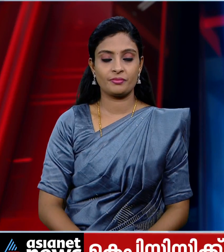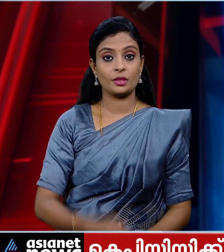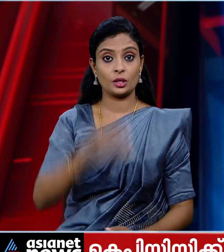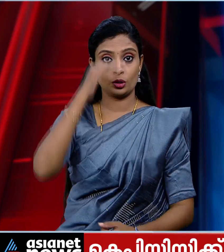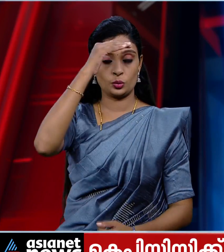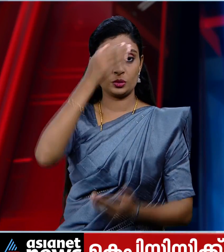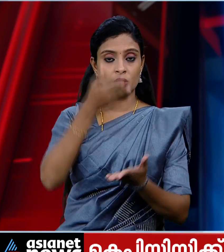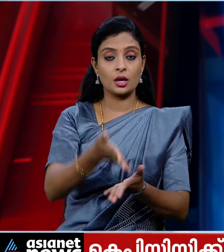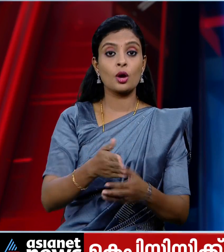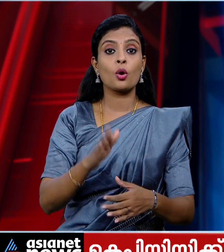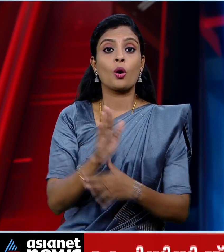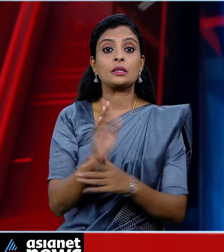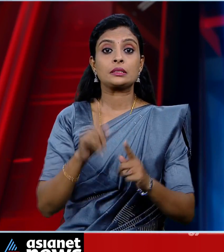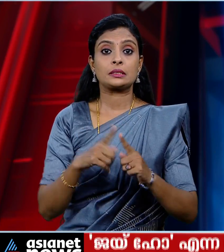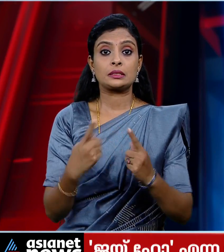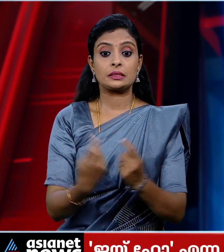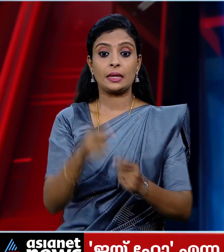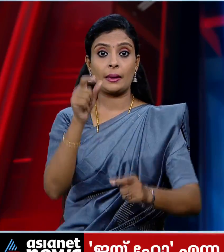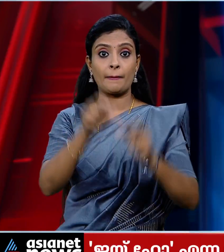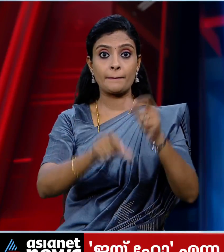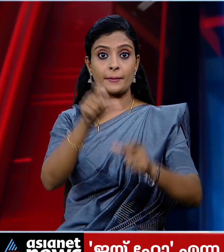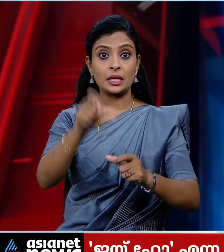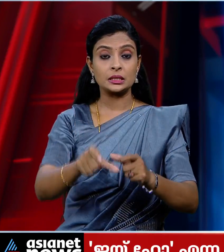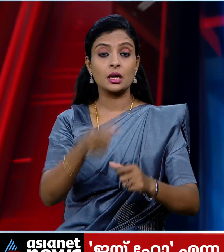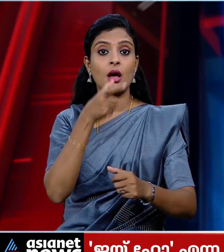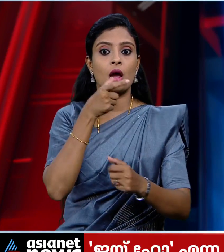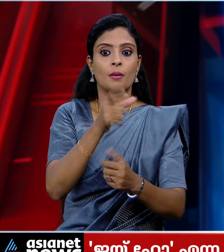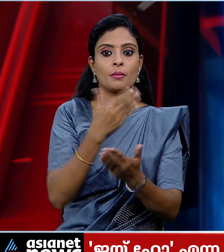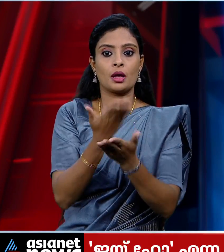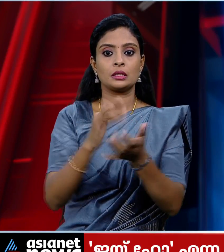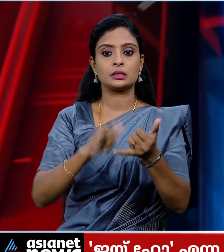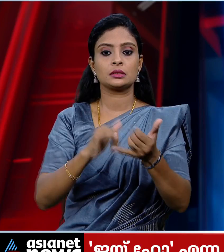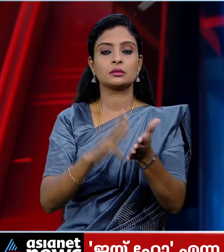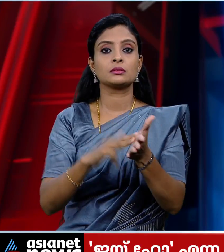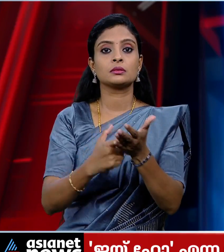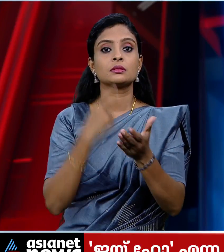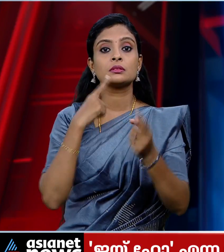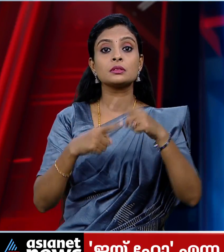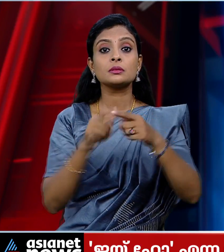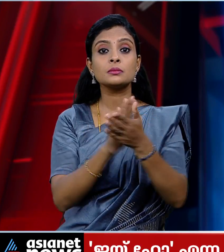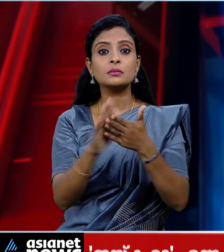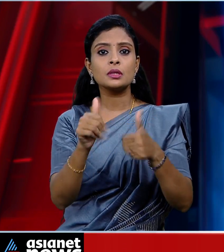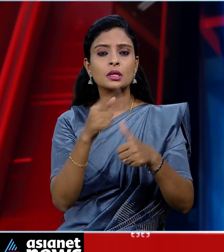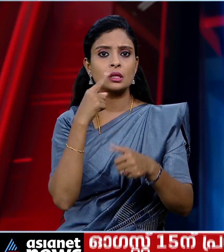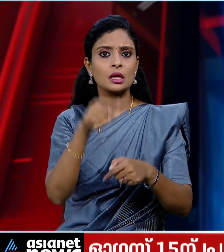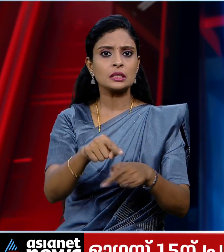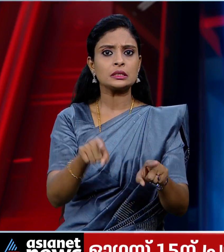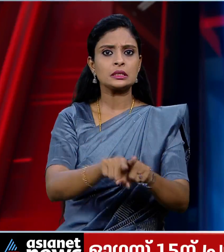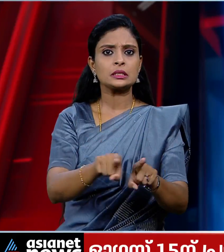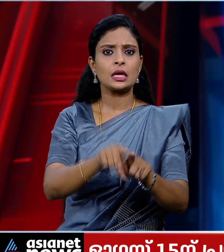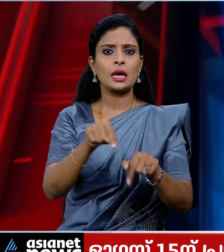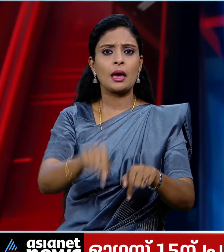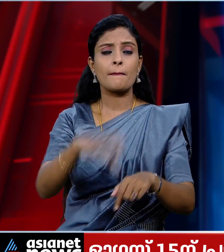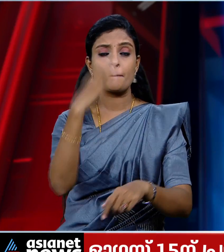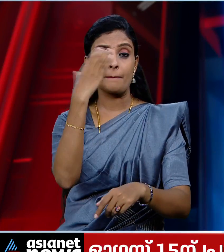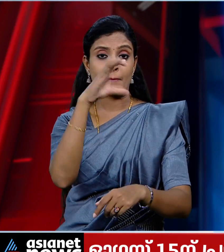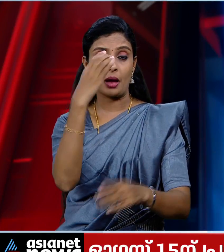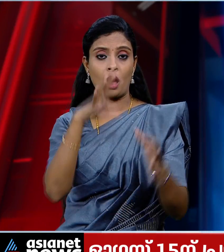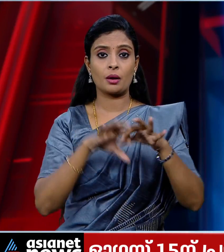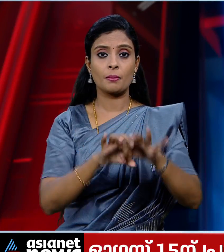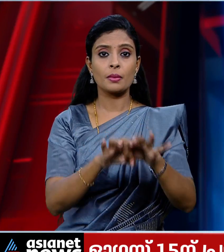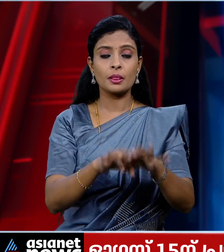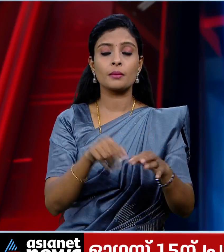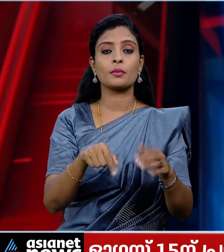ഇപ്പോൾ വരുന്ന ഒരു വാർത്തയിലേക്ക്. കോൺഗ്രസ് നേതാക്കൾക്ക് വക്കീൽ നോട്ടീസ് അയച്ച് സ്മൃതി ഇറാനി. മകൾക്കെതിരായ അനധികൃത ബാർ നടത്തിപ്പ് ആരോപണത്തിലാണ് നോട്ടീസ്. റോബിൻ മാത്യു ചേരിയാണ്.